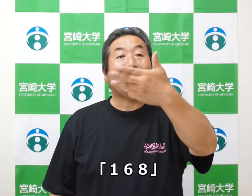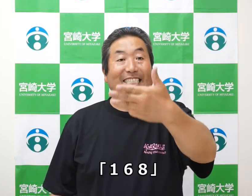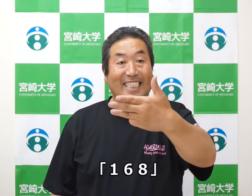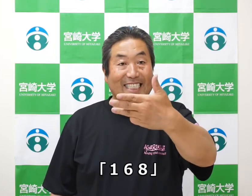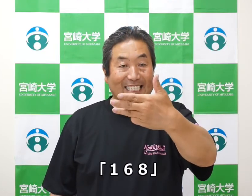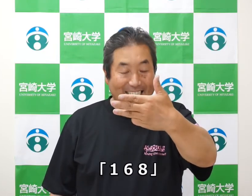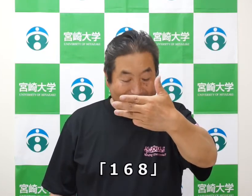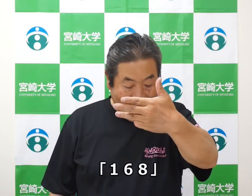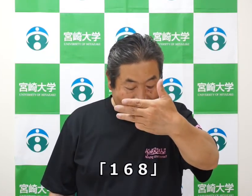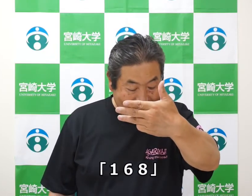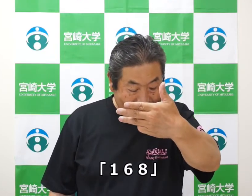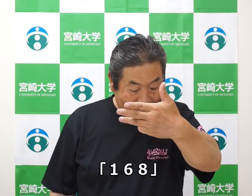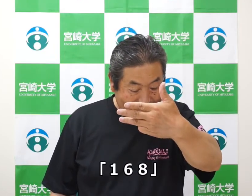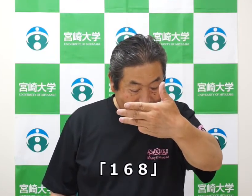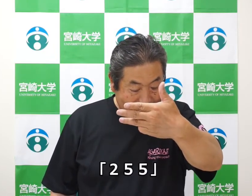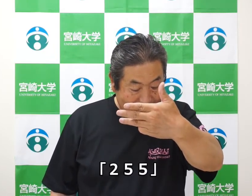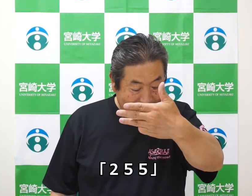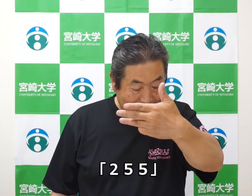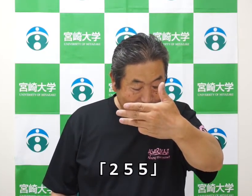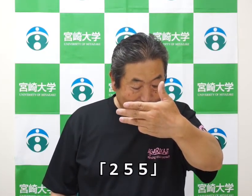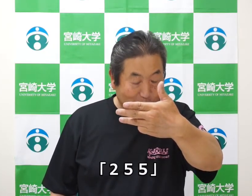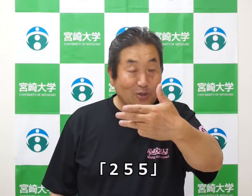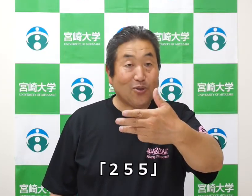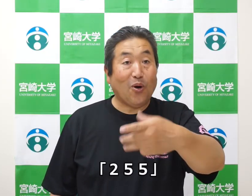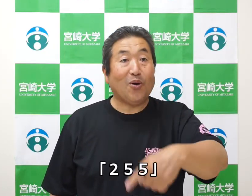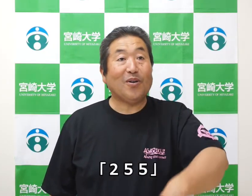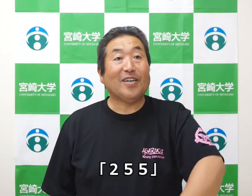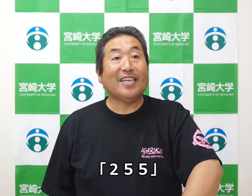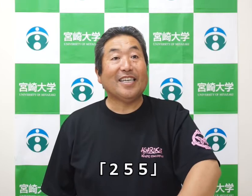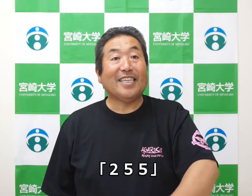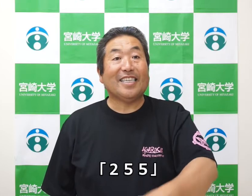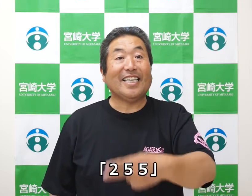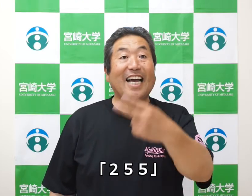168、はい、次、255、